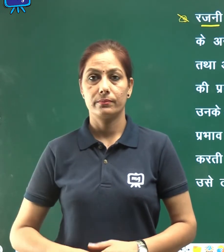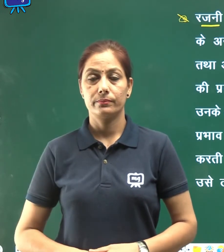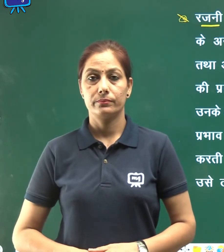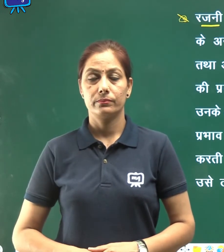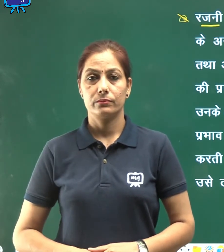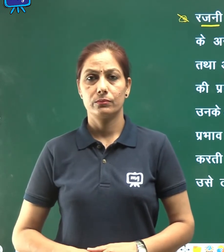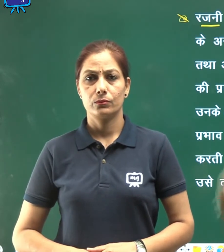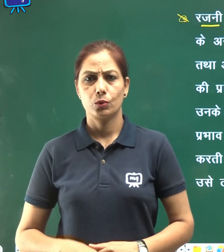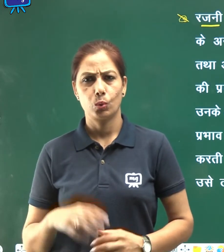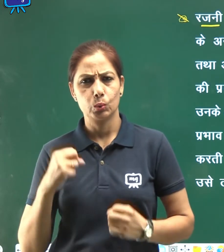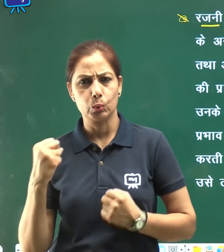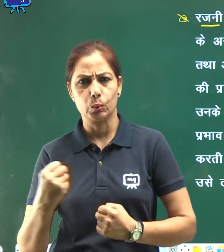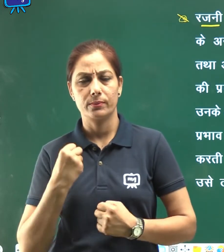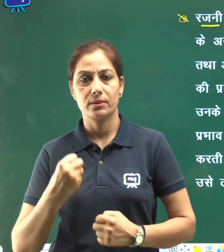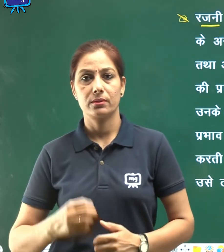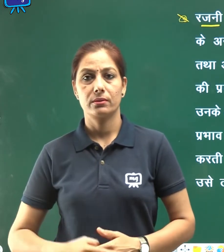जबरदस्ती